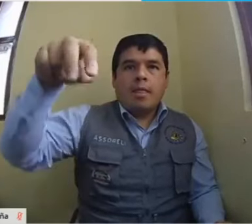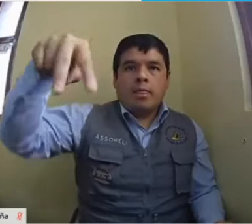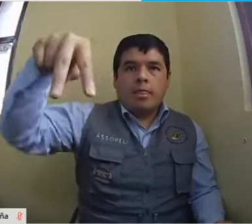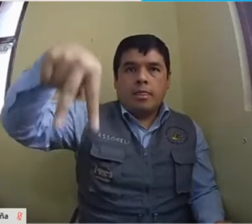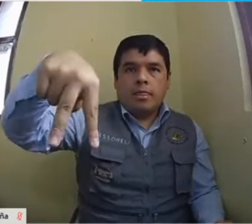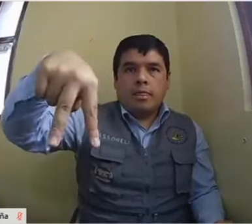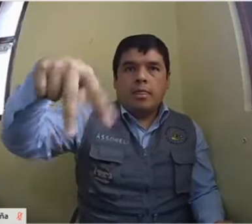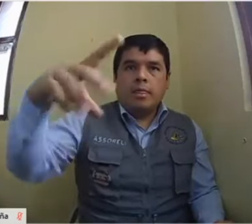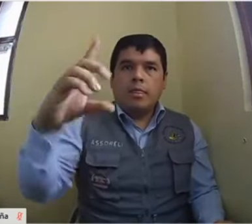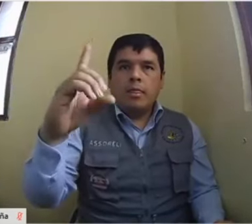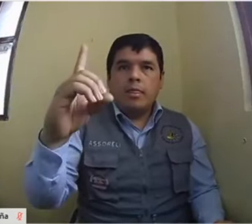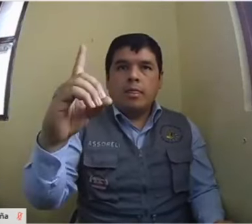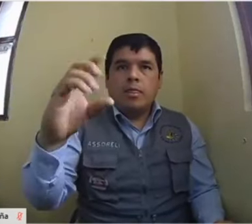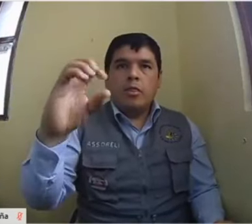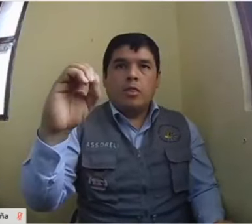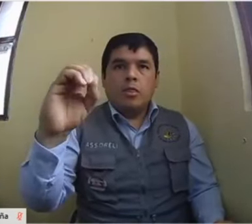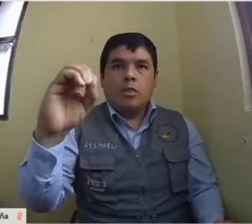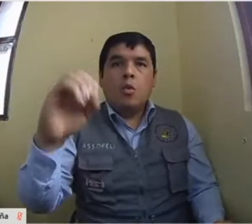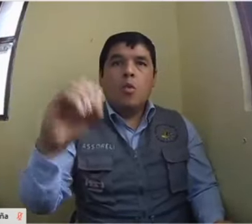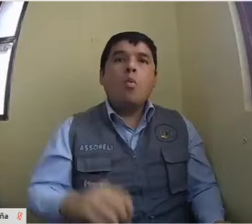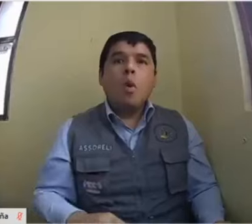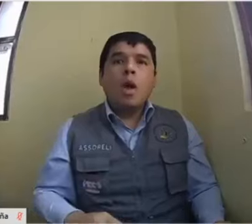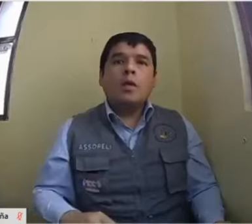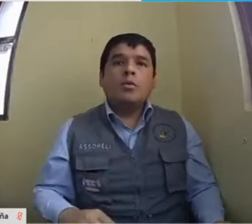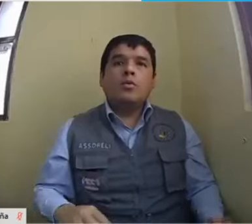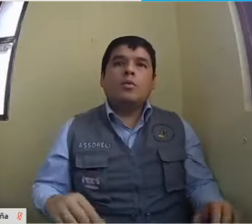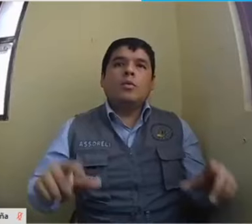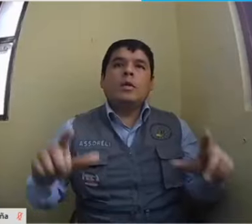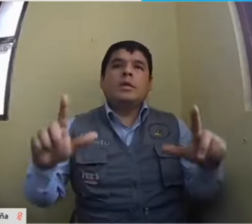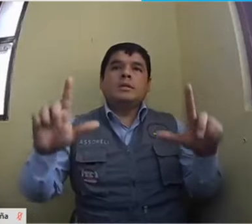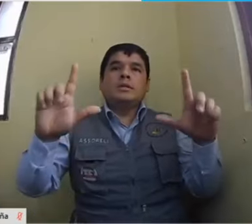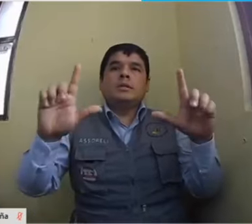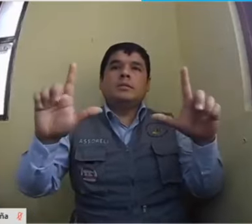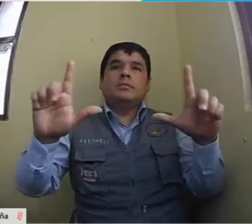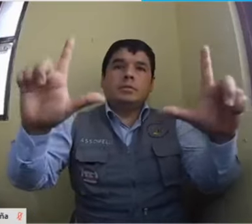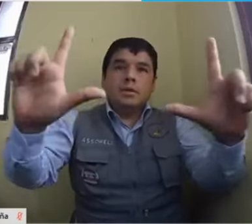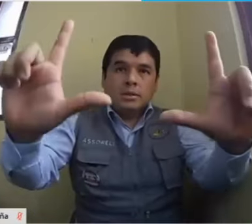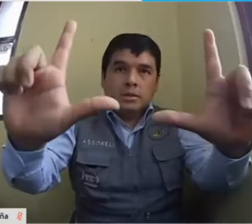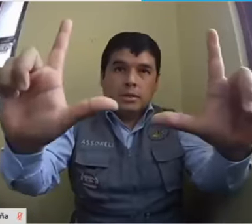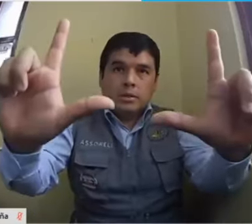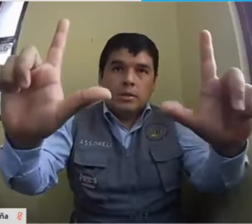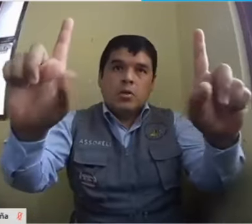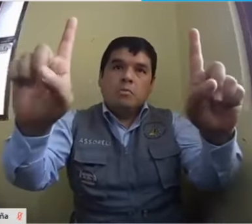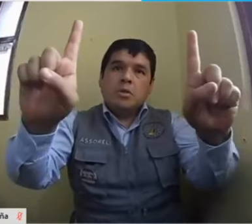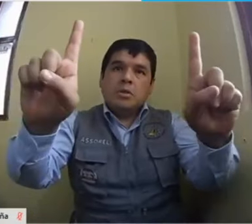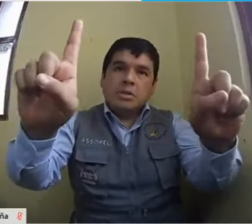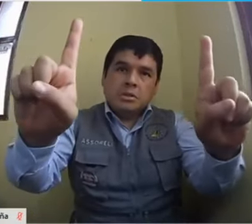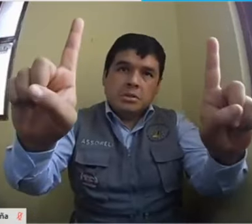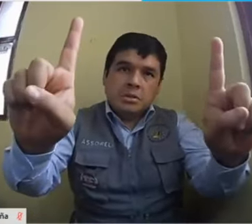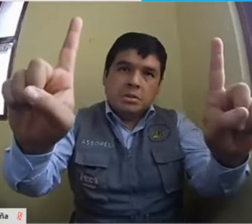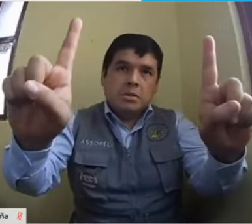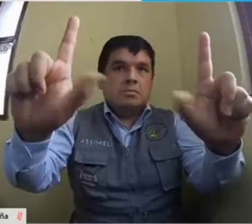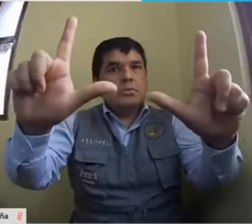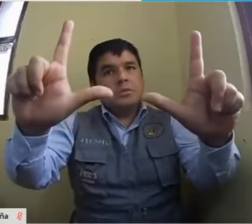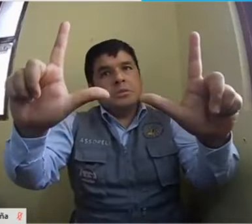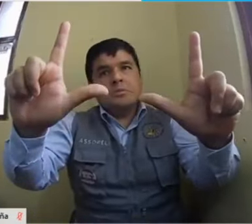Está deletreando Ronald la pregunta ¿cuándo? A ver si logran identificar cada vez que deletrea